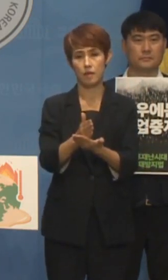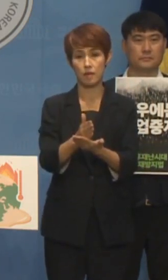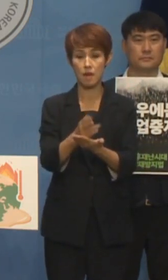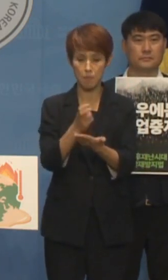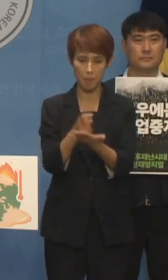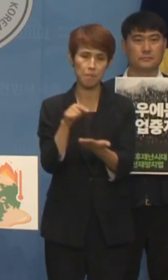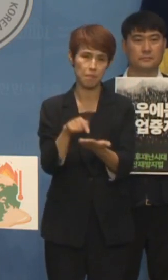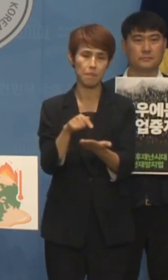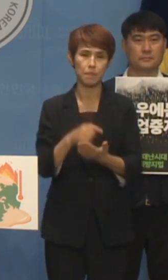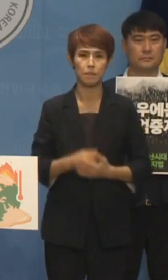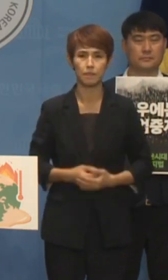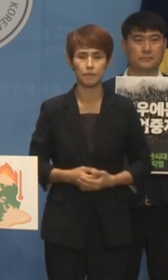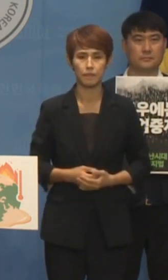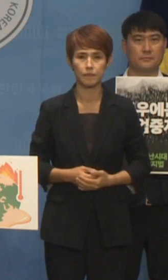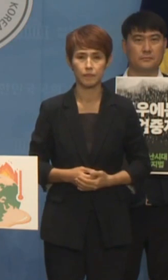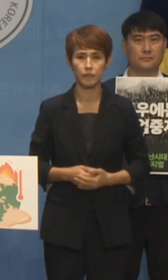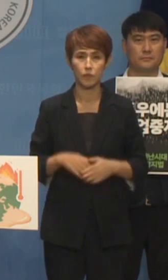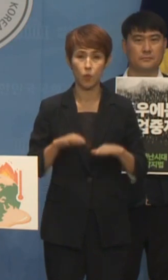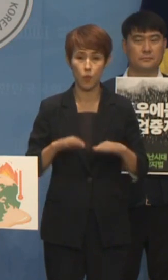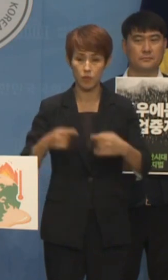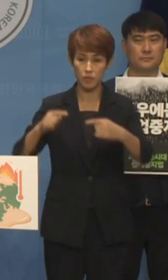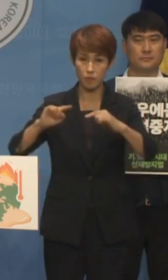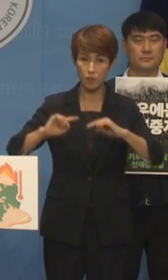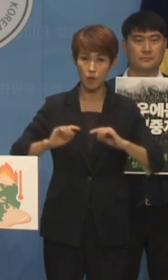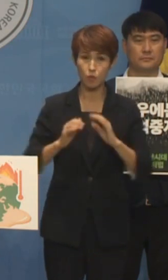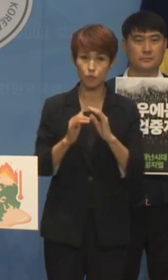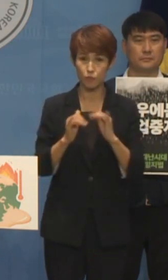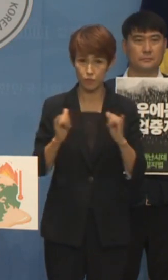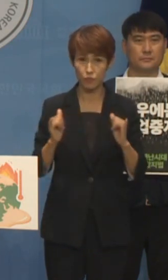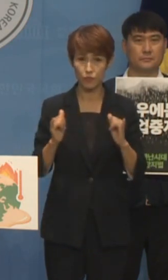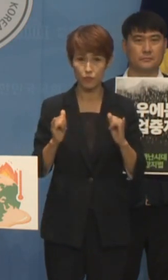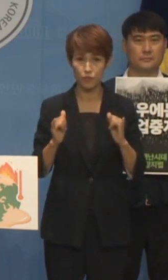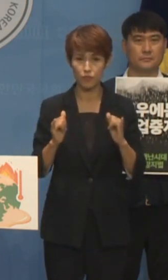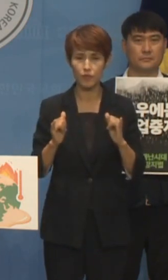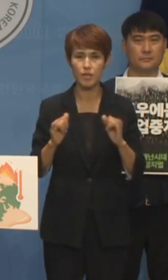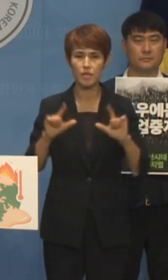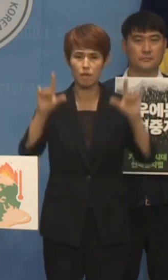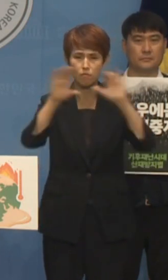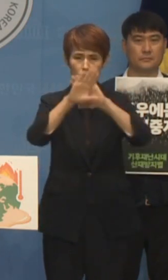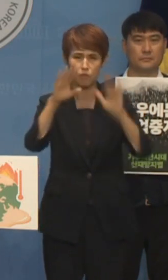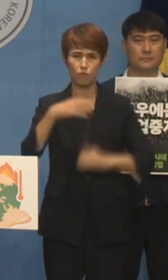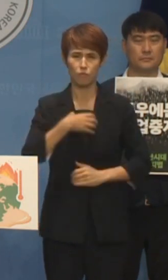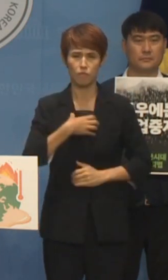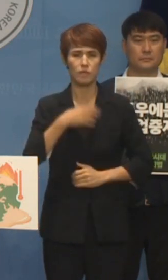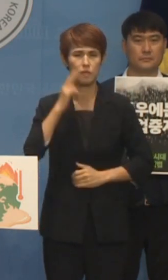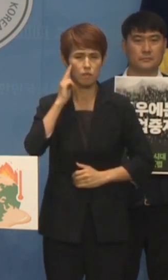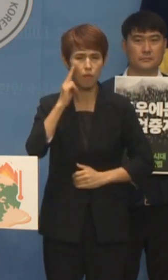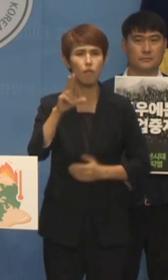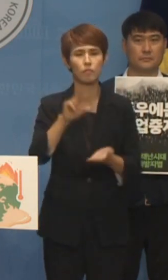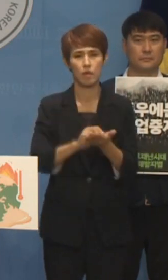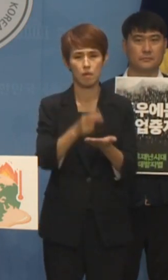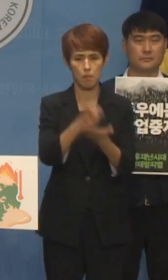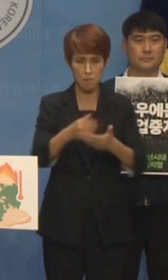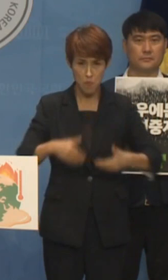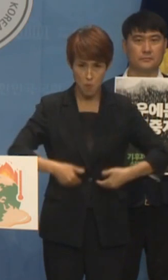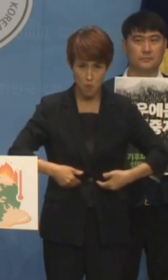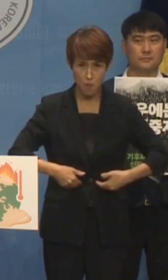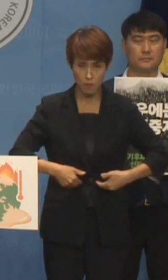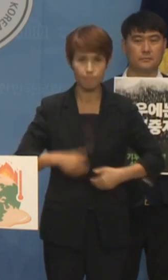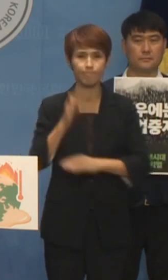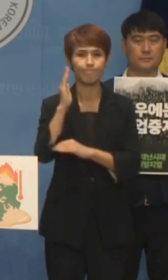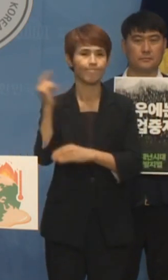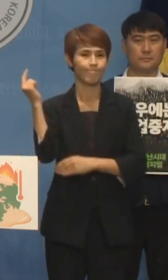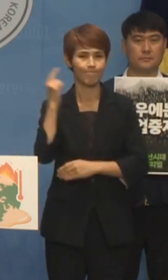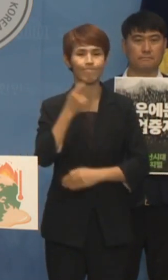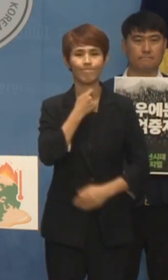내용입니다. 기자회견에 참석하신 분들에게 기후위기의 심각성과 법의 필요성에 대한 이야기를